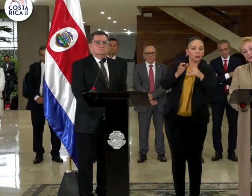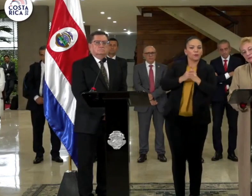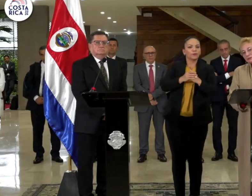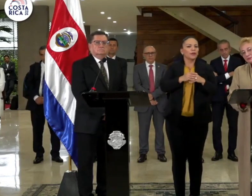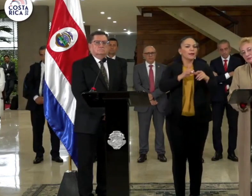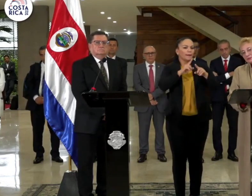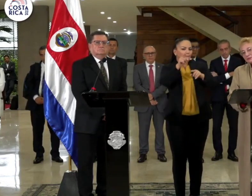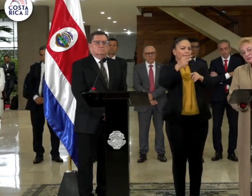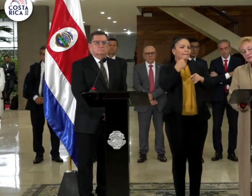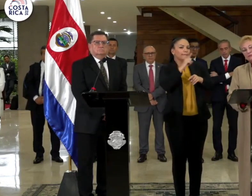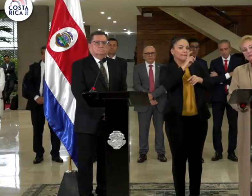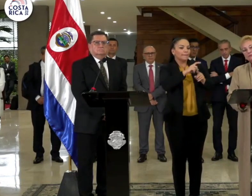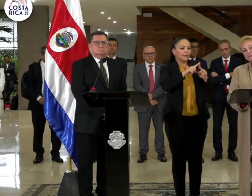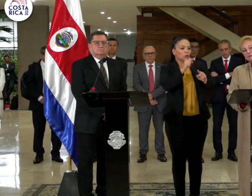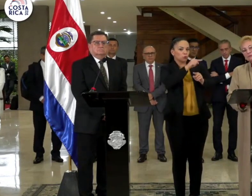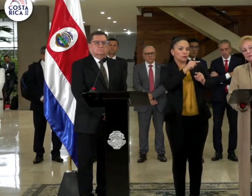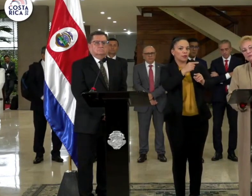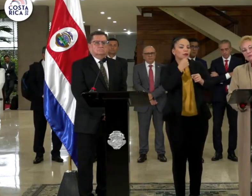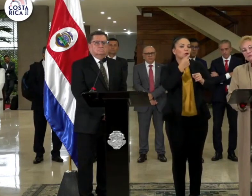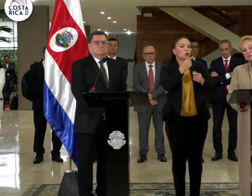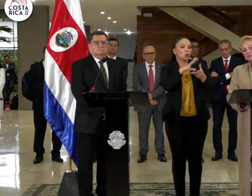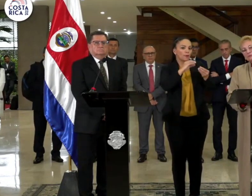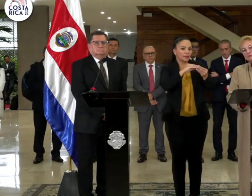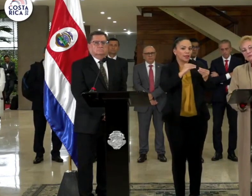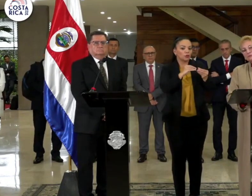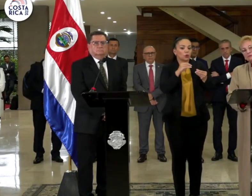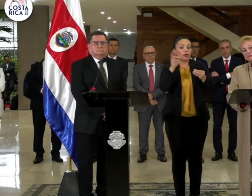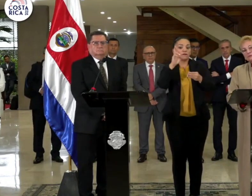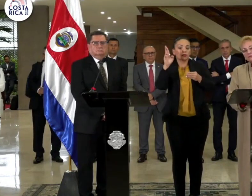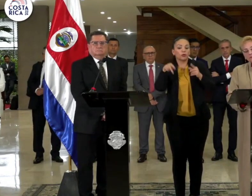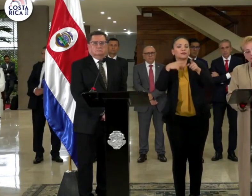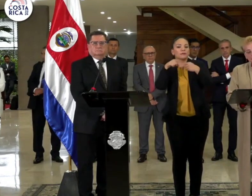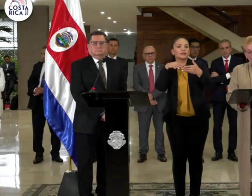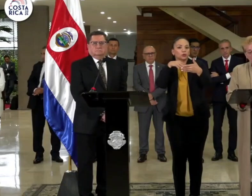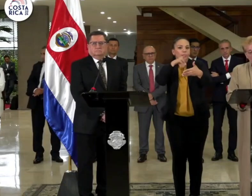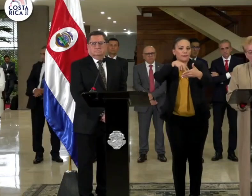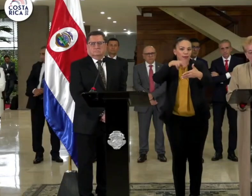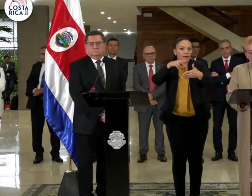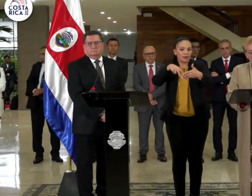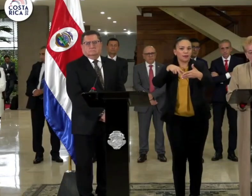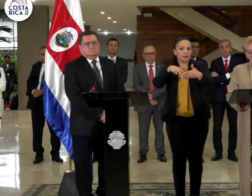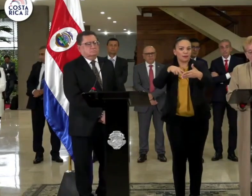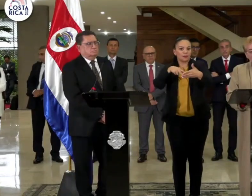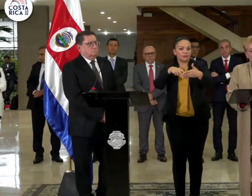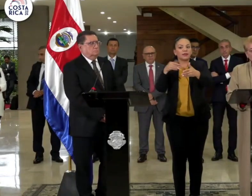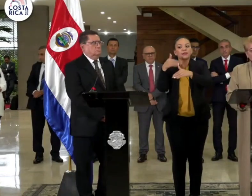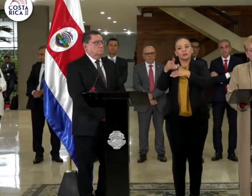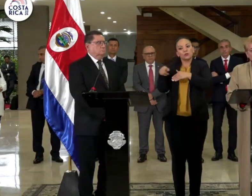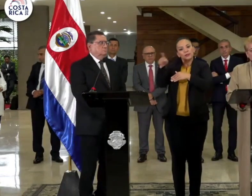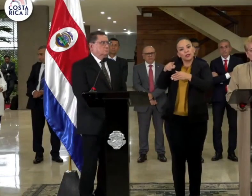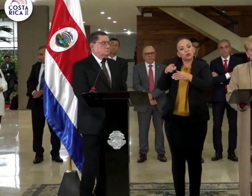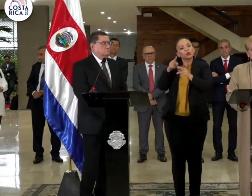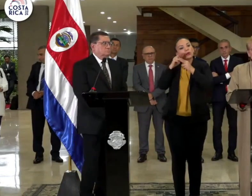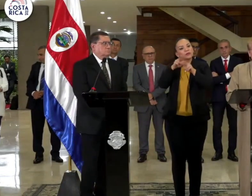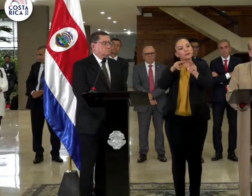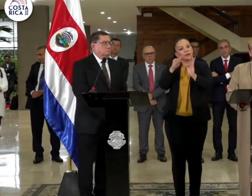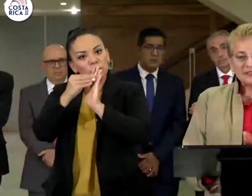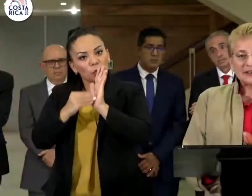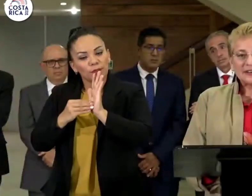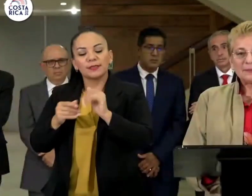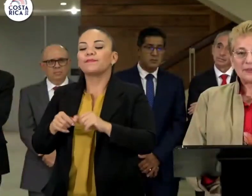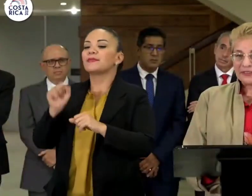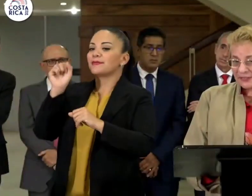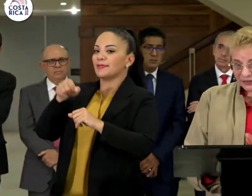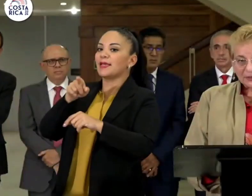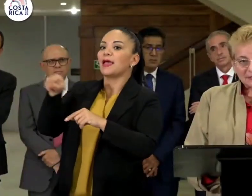estaba comentando que los rectores van a estar estudiando para presentarles sus observaciones, por eso le hago la consulta. Ellos van a